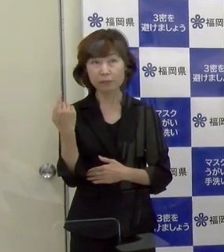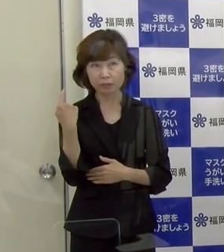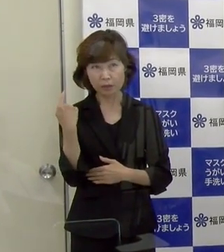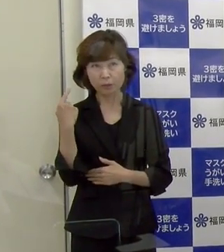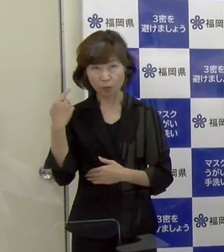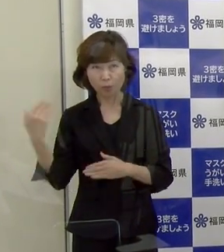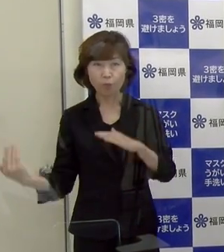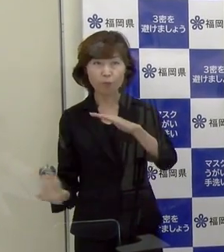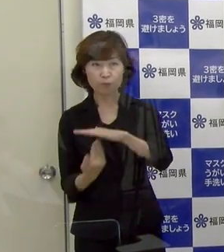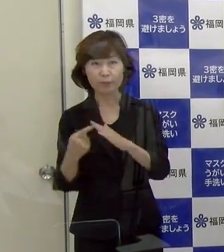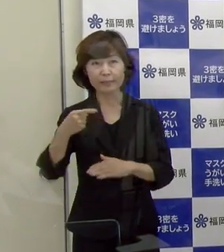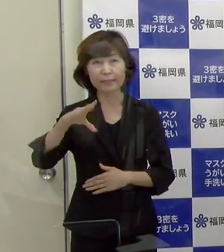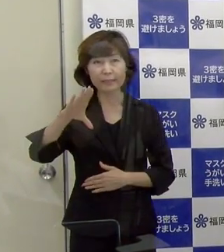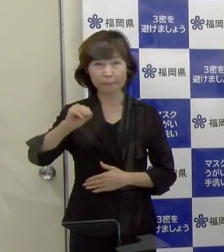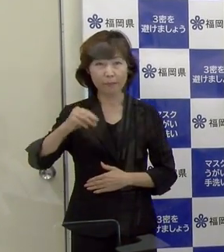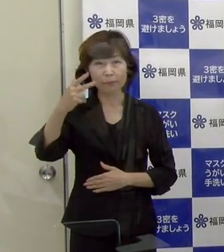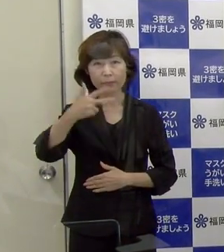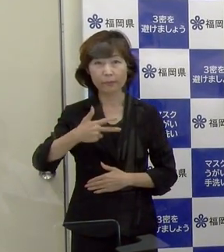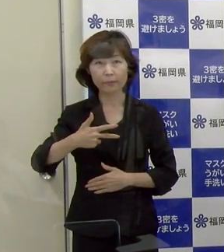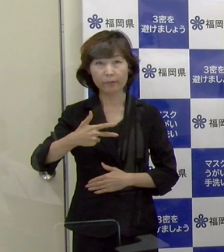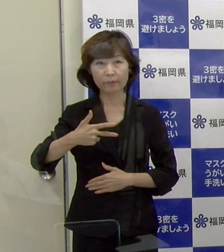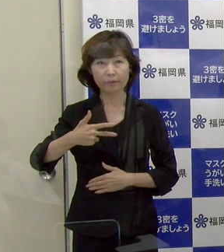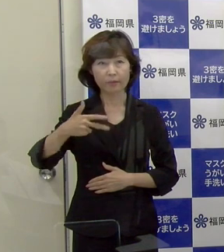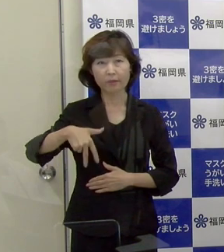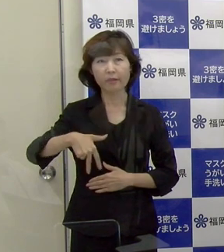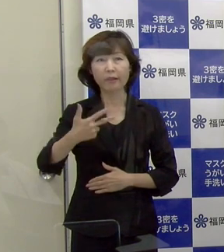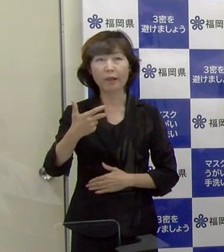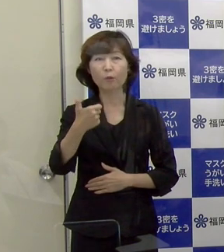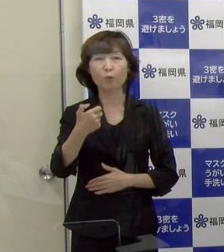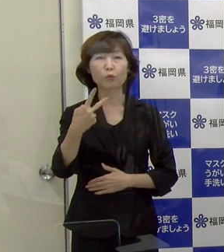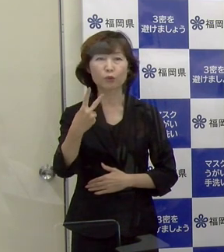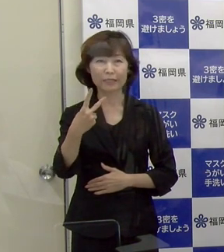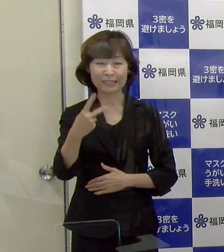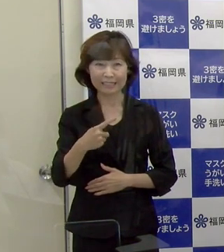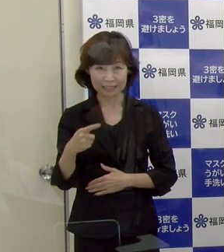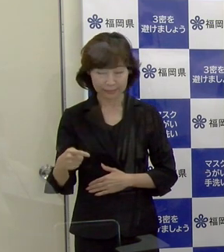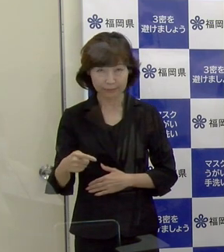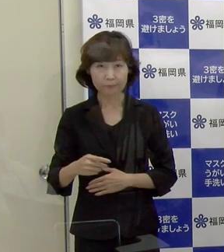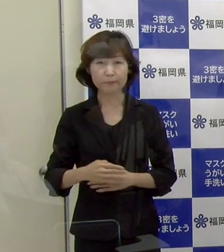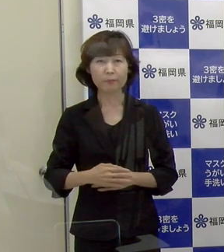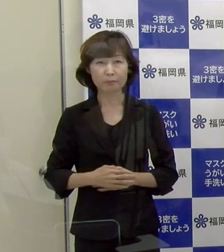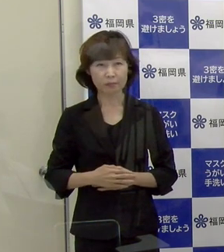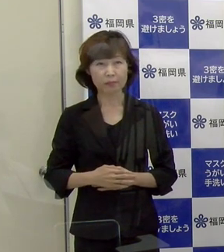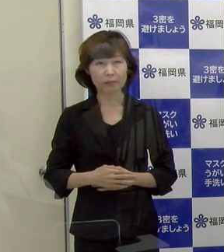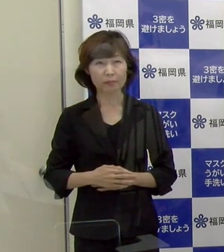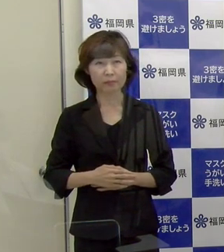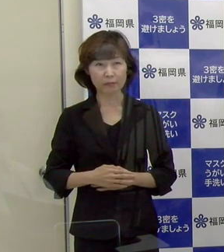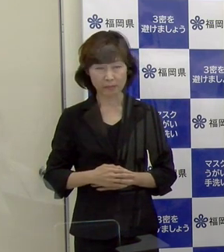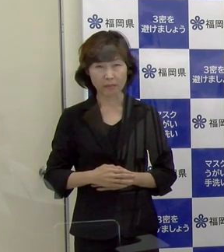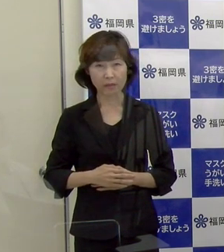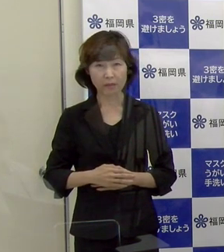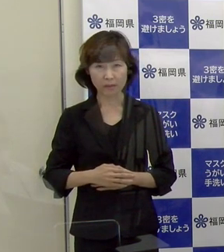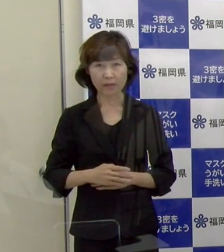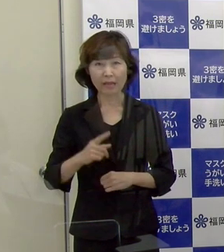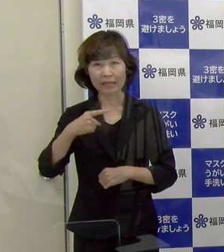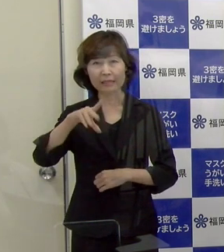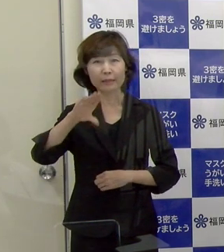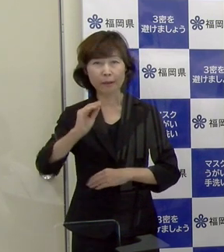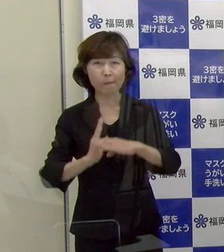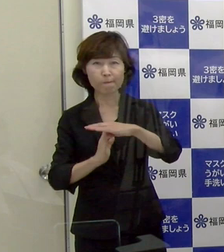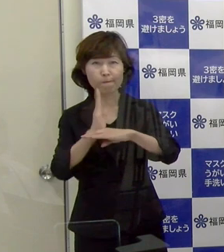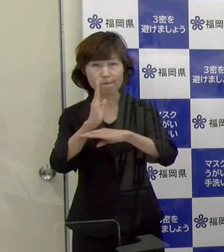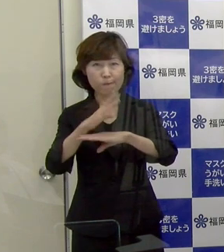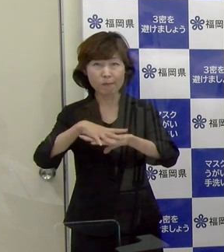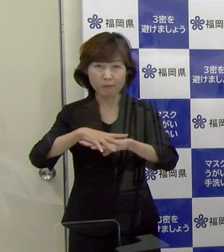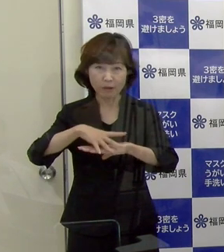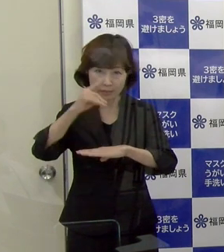最多の10,752人となりまして初めて1万人を上回ったところで